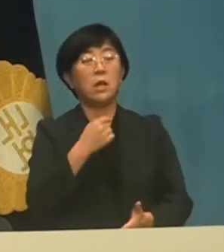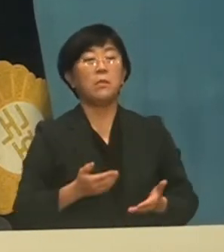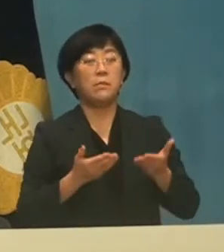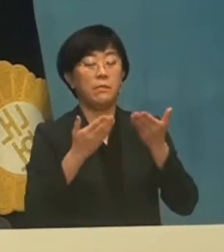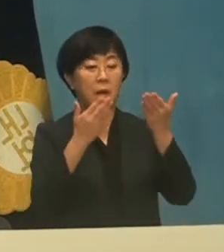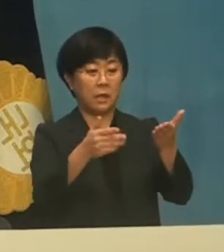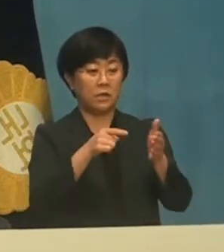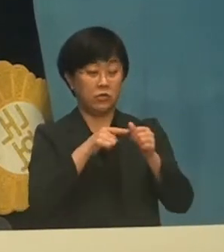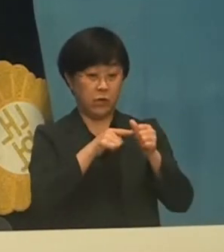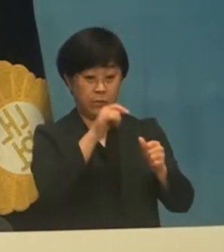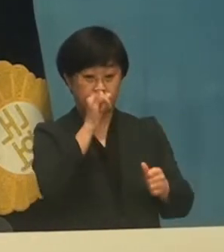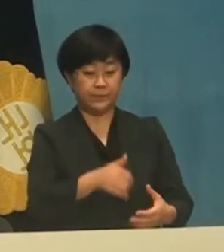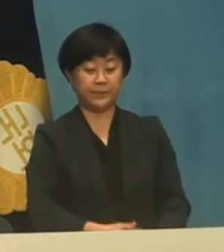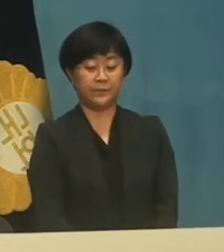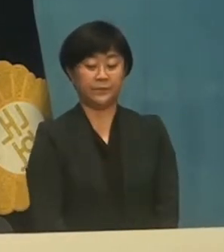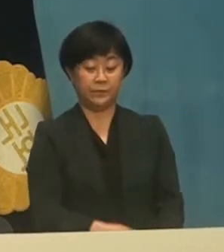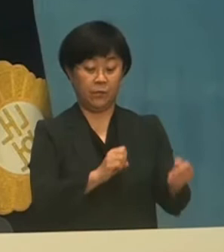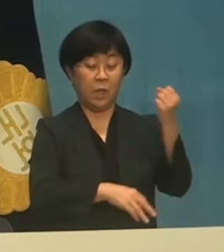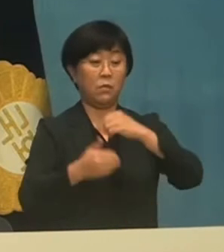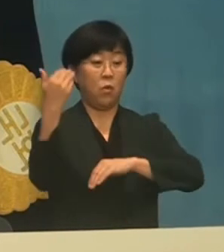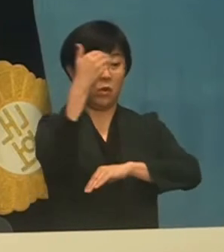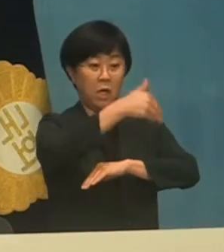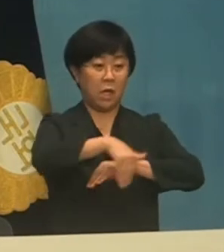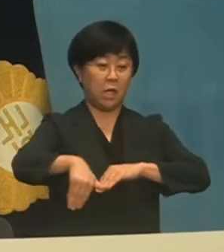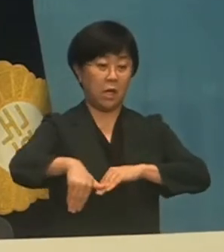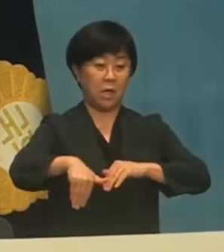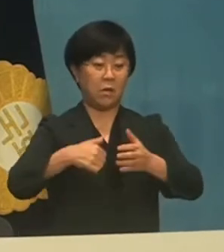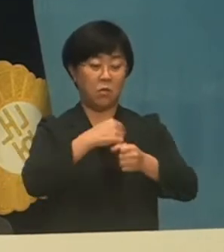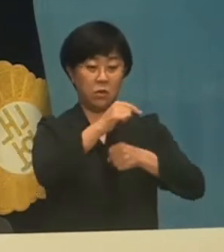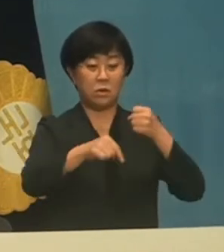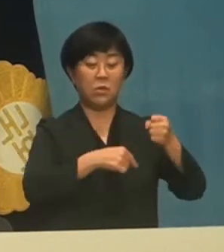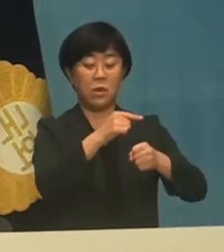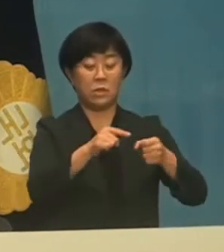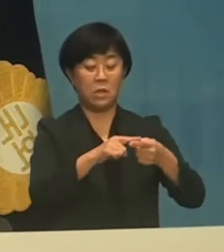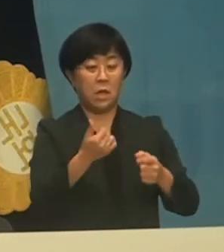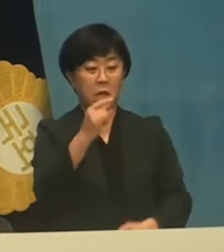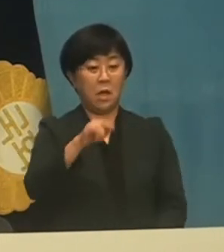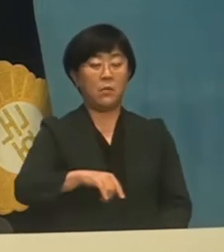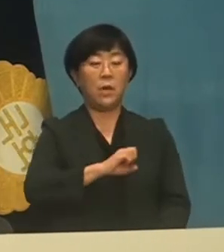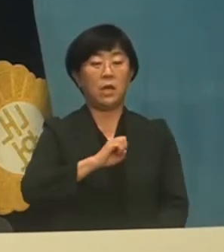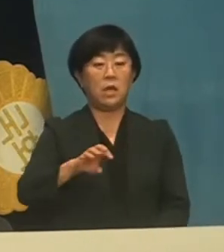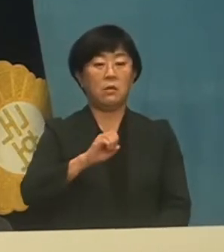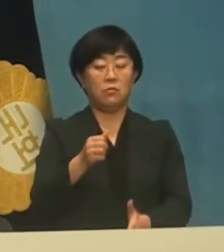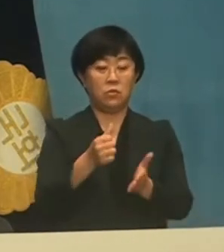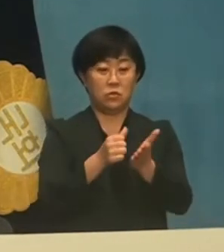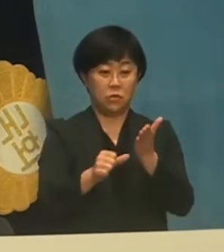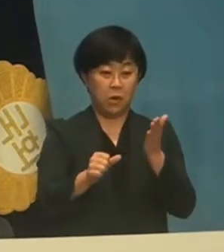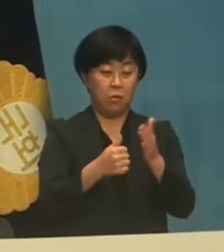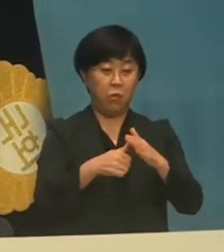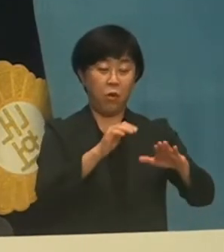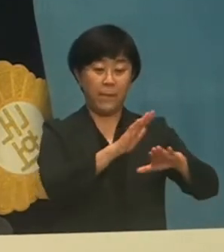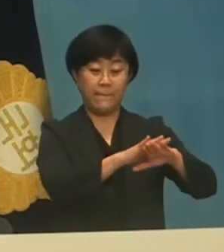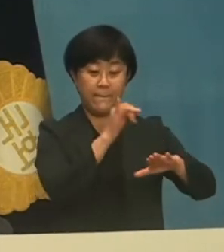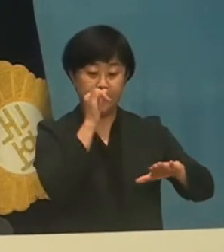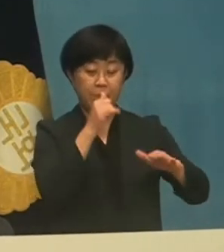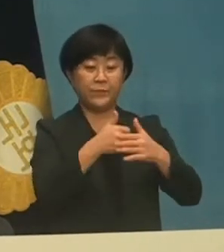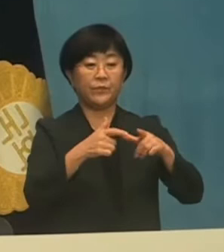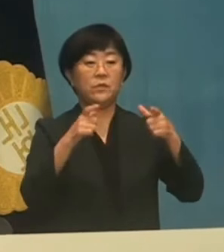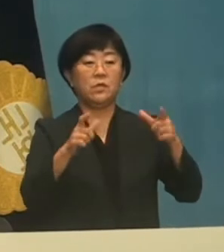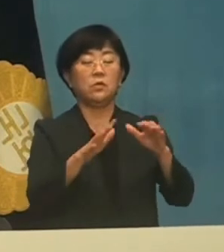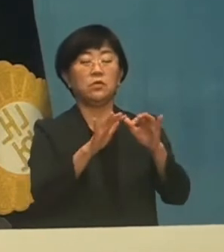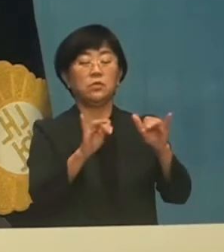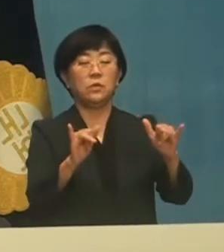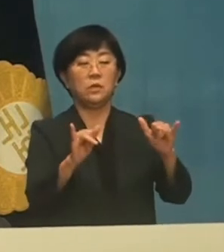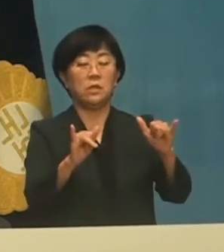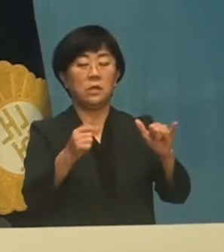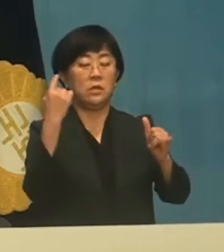것입니다. 기본계획에 원전 부지 내에 고준위 핵폐기물을 보관한다는 내용이 들어간 만큼 지역 주민들의